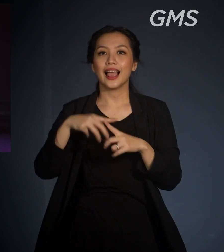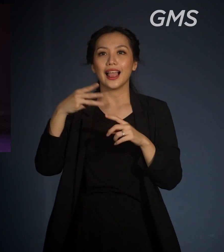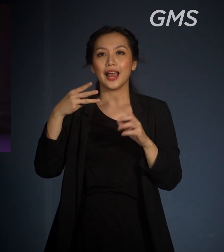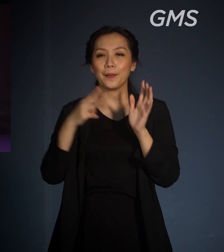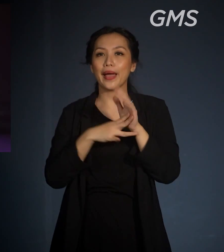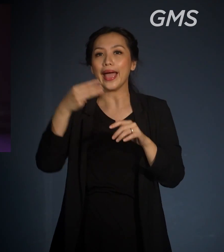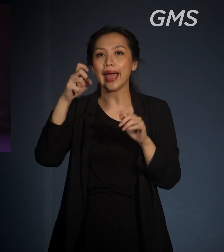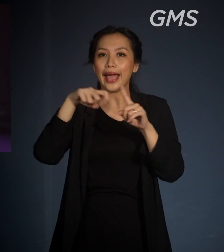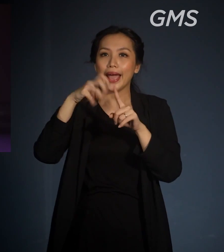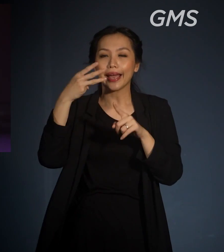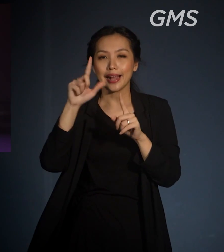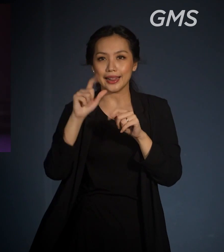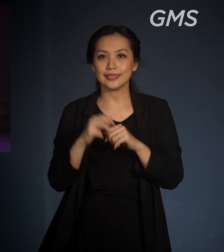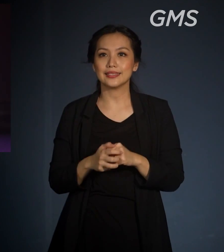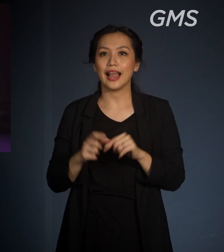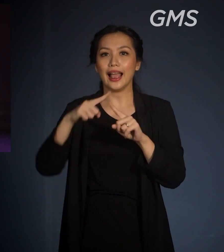itu sudah